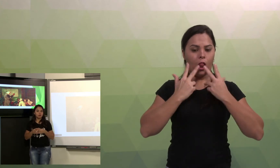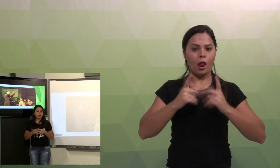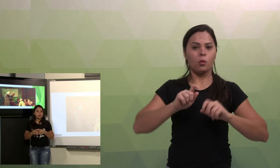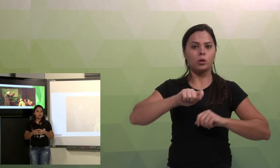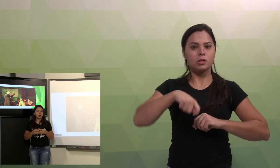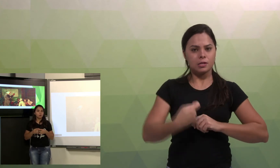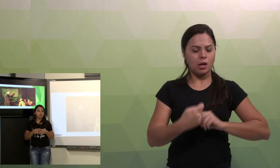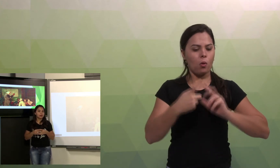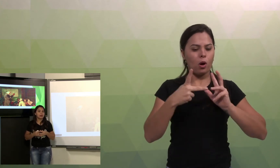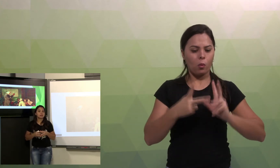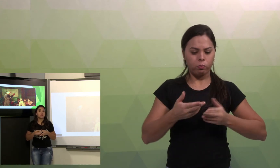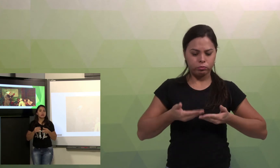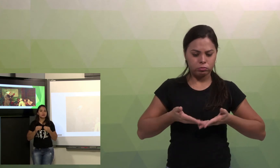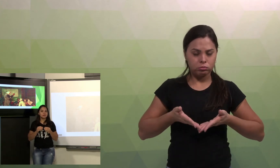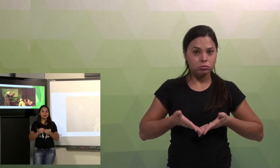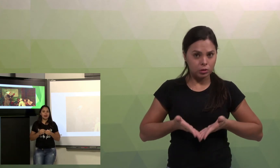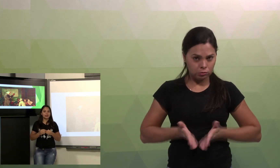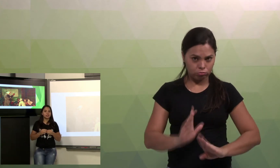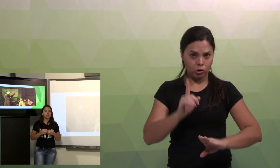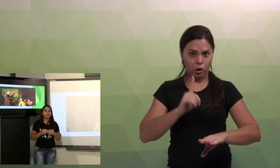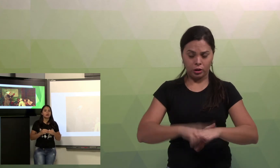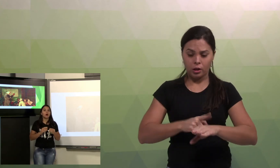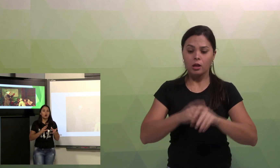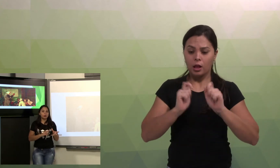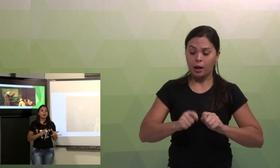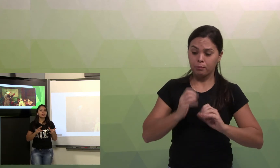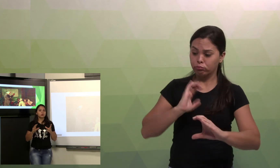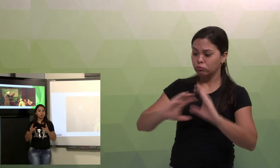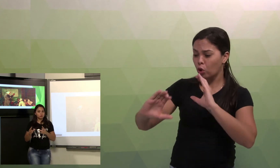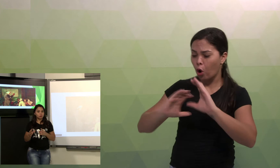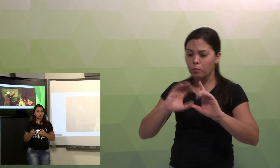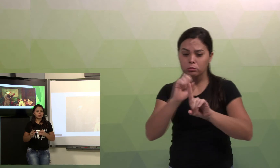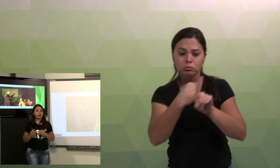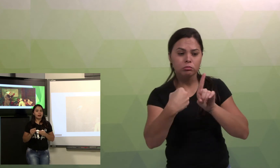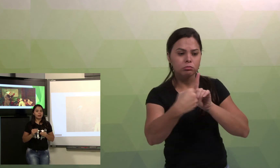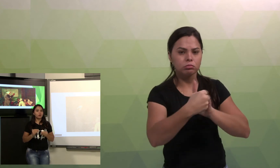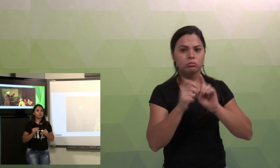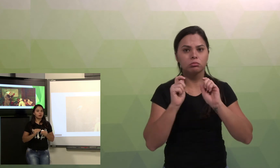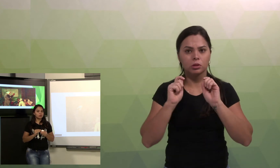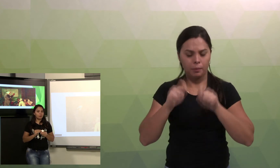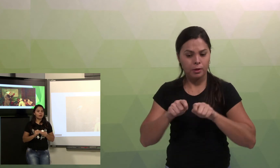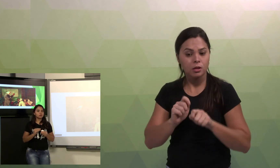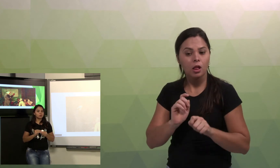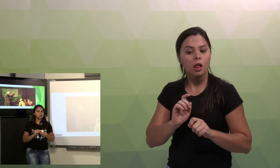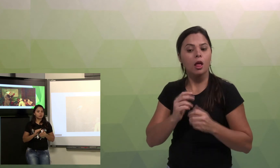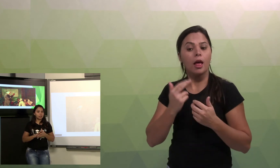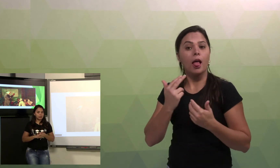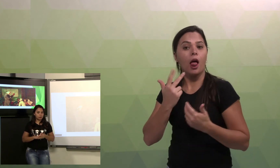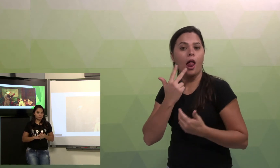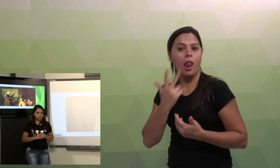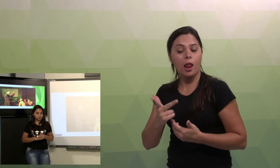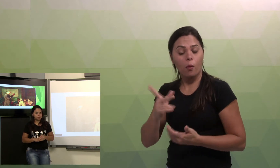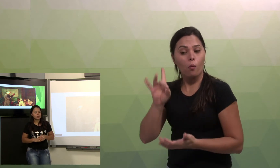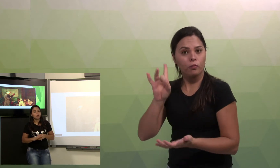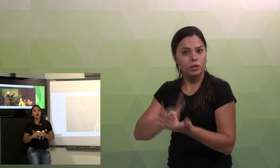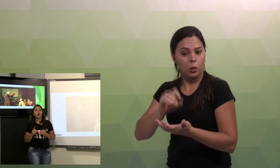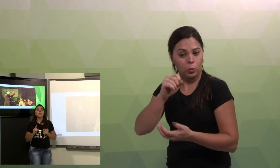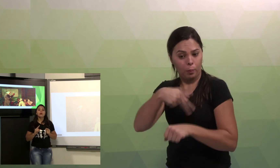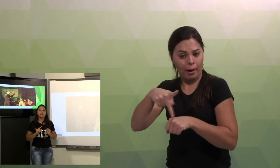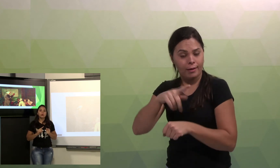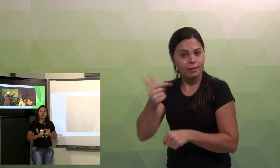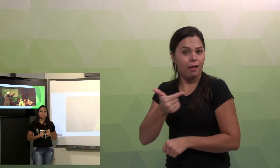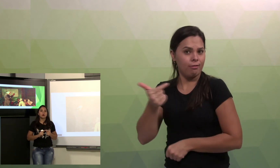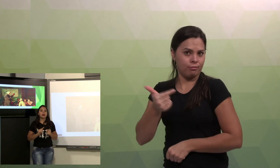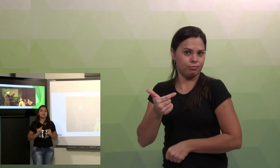poderá desenvolver-se e comunicar-se com a sociedade, com a comunidade com surdos, e a língua oficial de seu país como segunda língua.